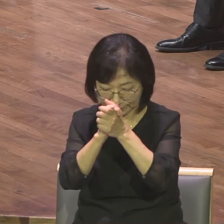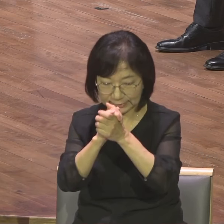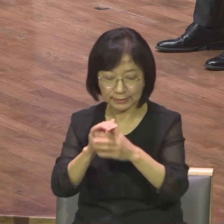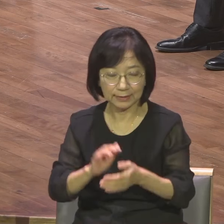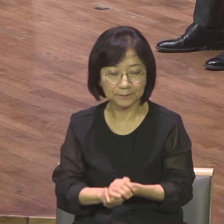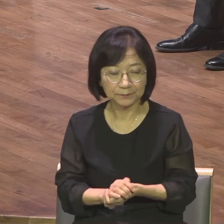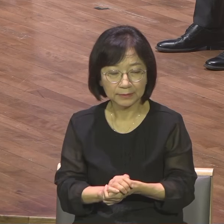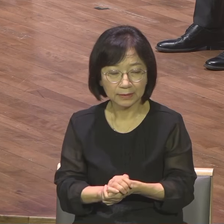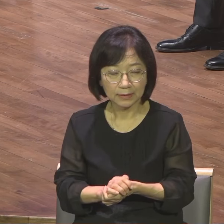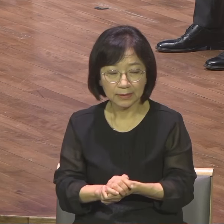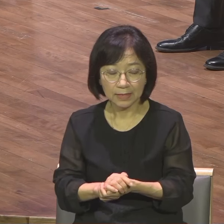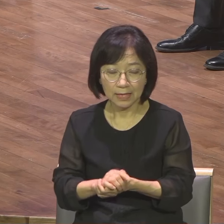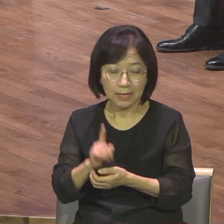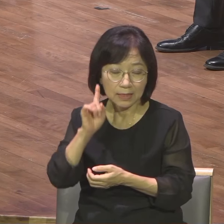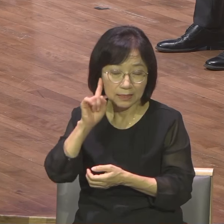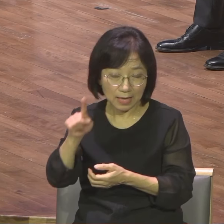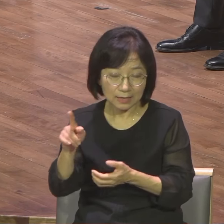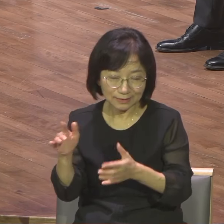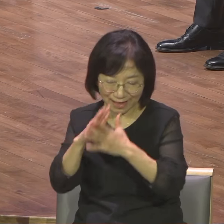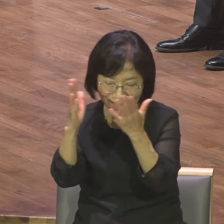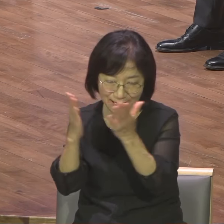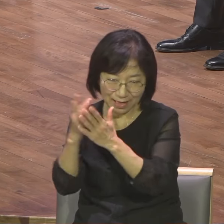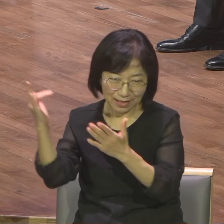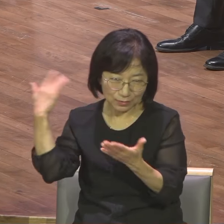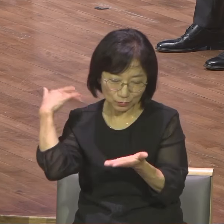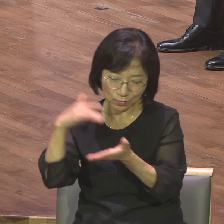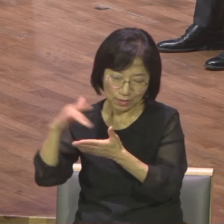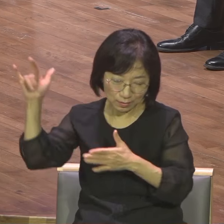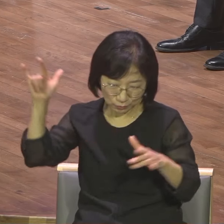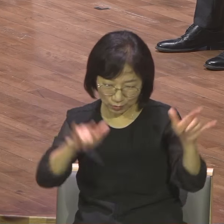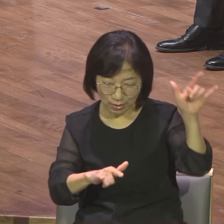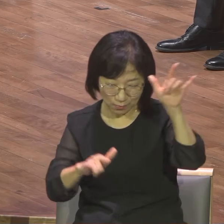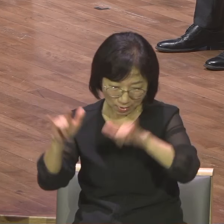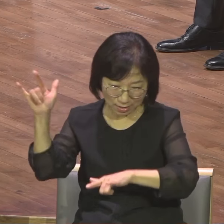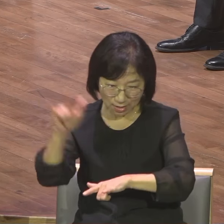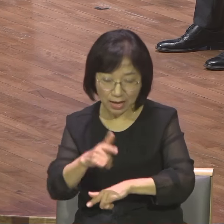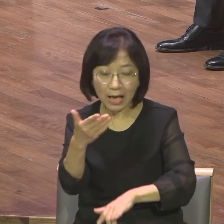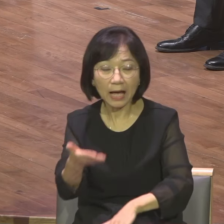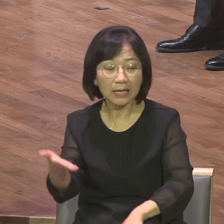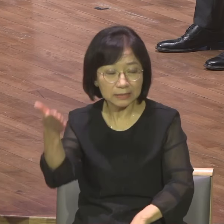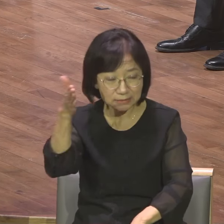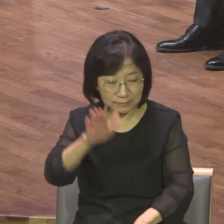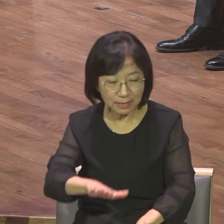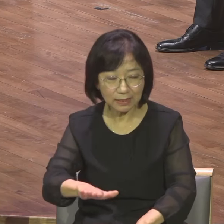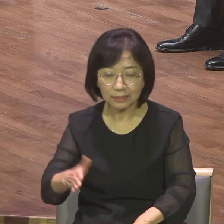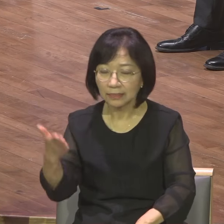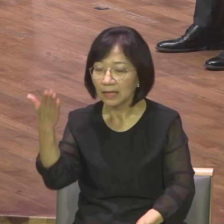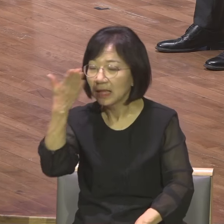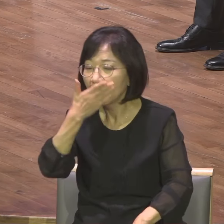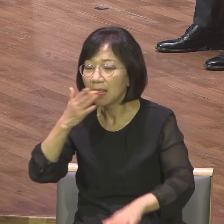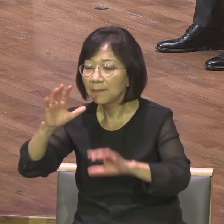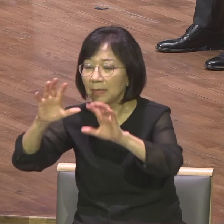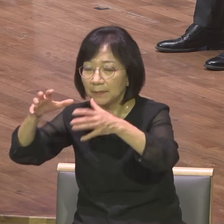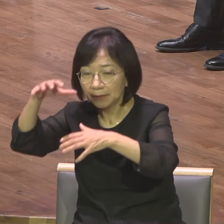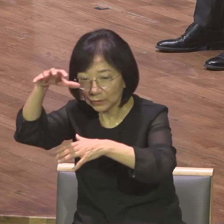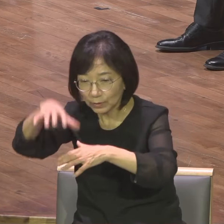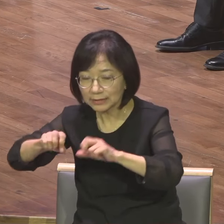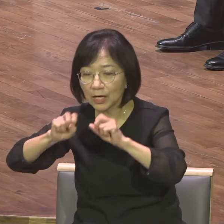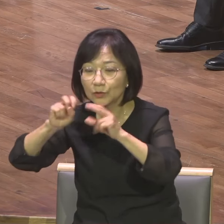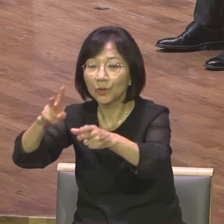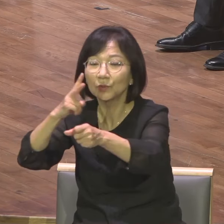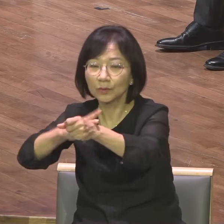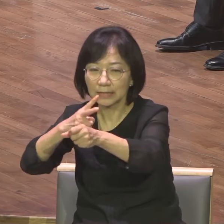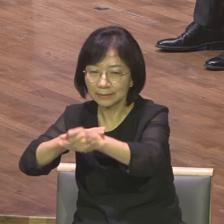싸움을 시작하셔야 합니다. 하나님 민도르 안티폴로 팔라완에 말씀을 굳게 믿는 제자가 세워지게 하여